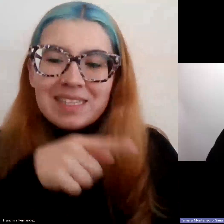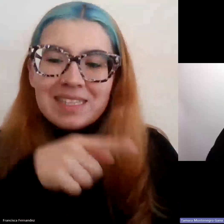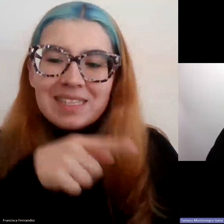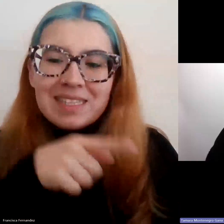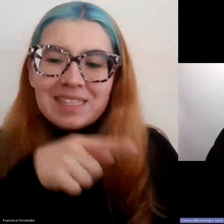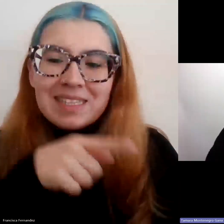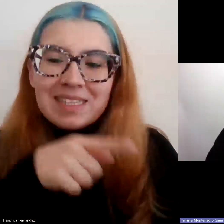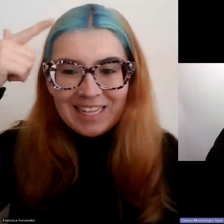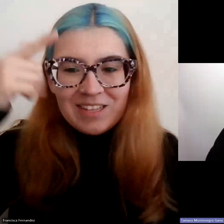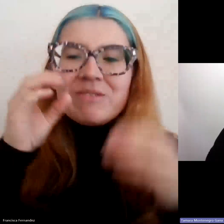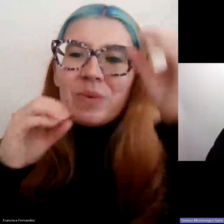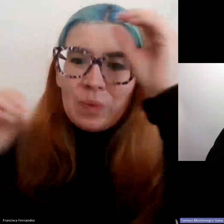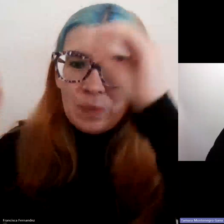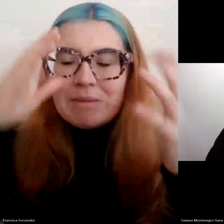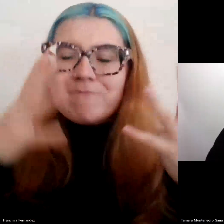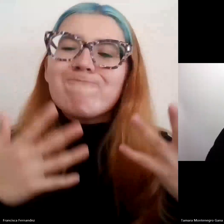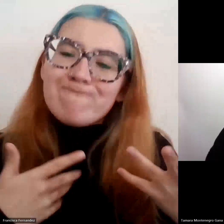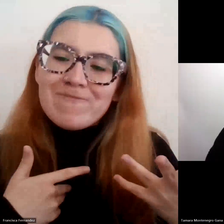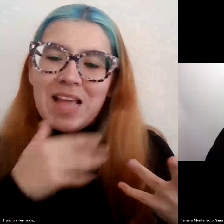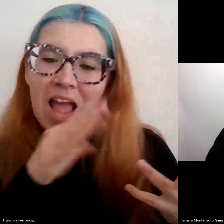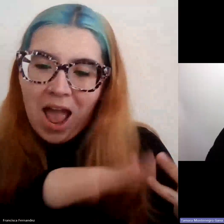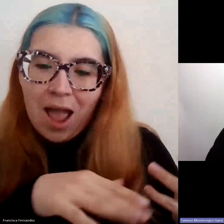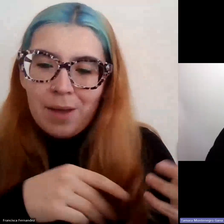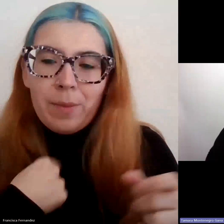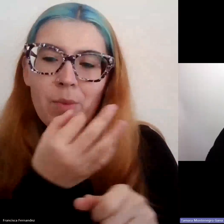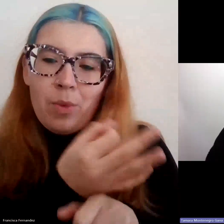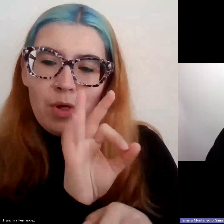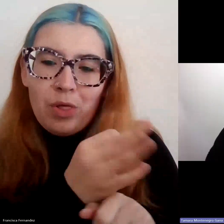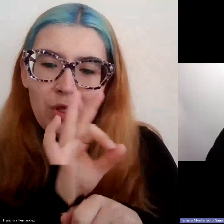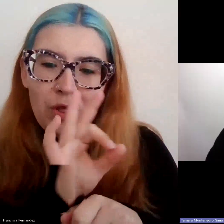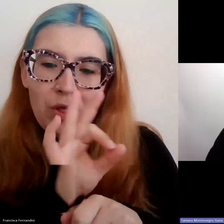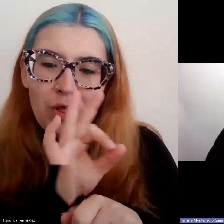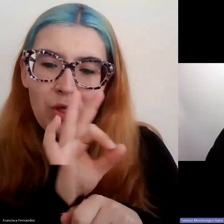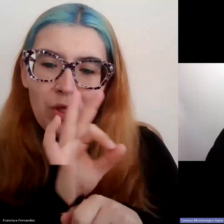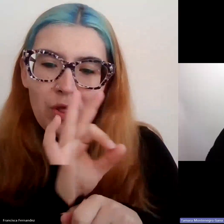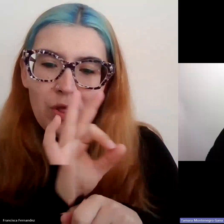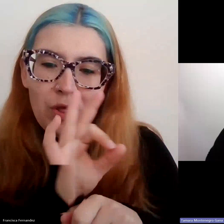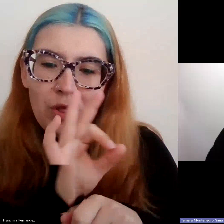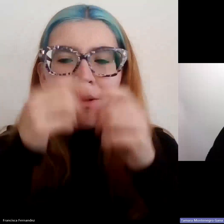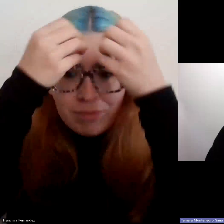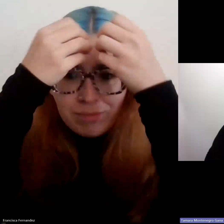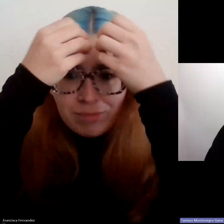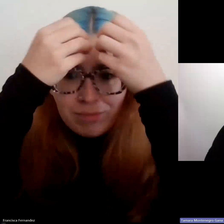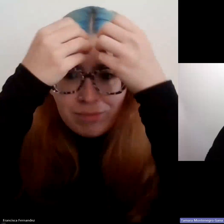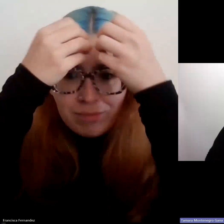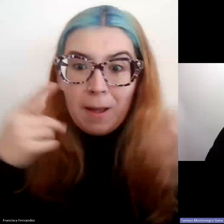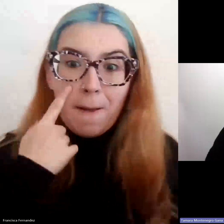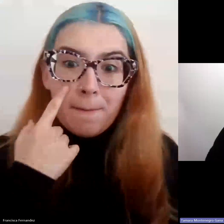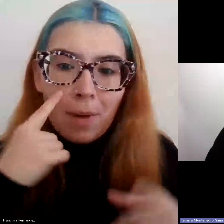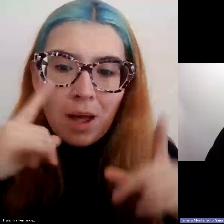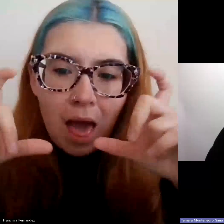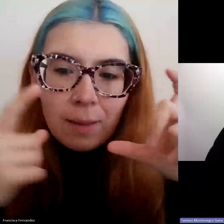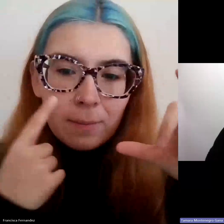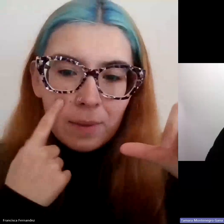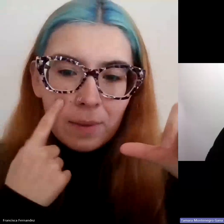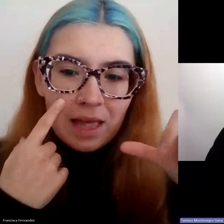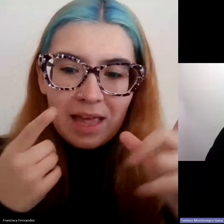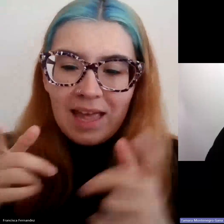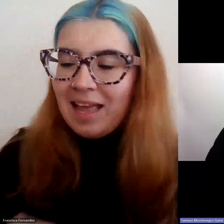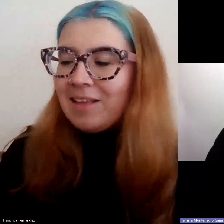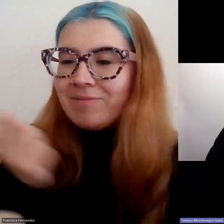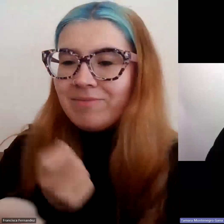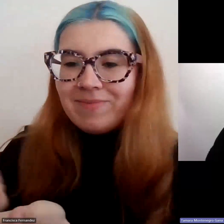que me compartiera su opinión de cómo estaba desarrollado y yo le daba consejos respecto a